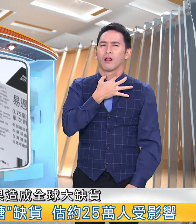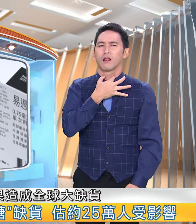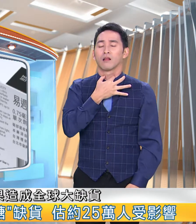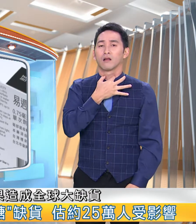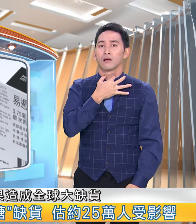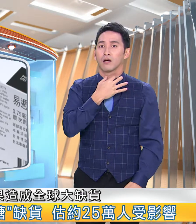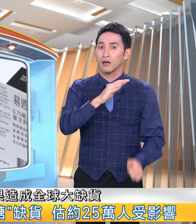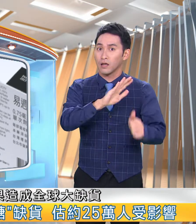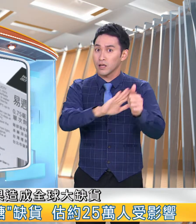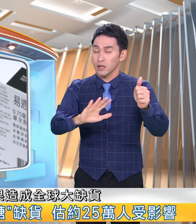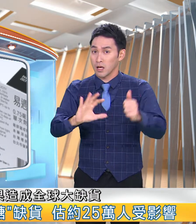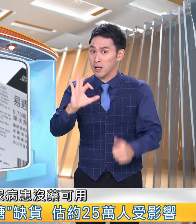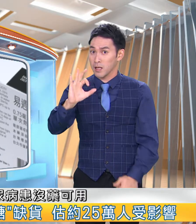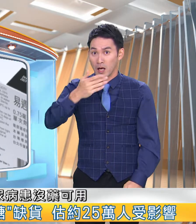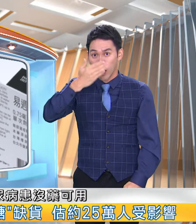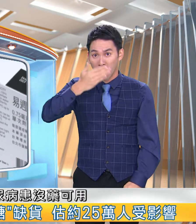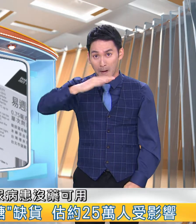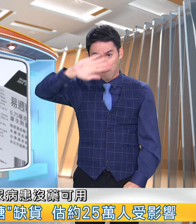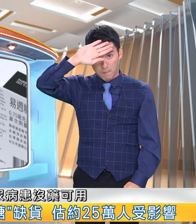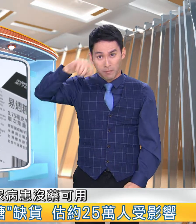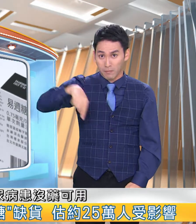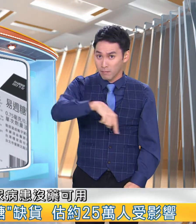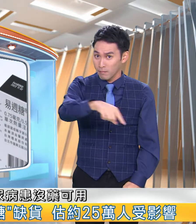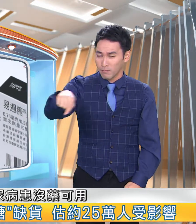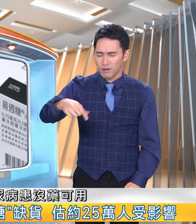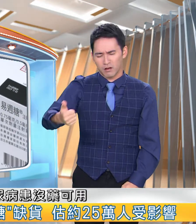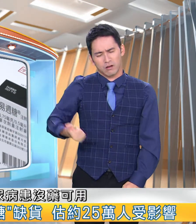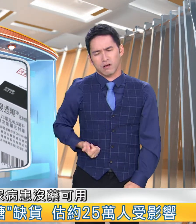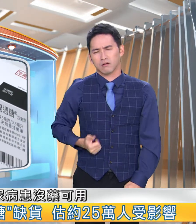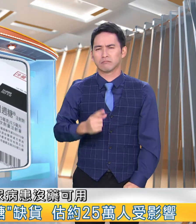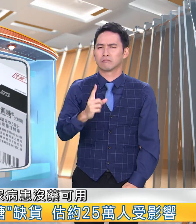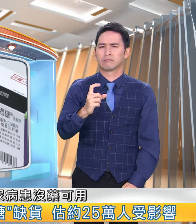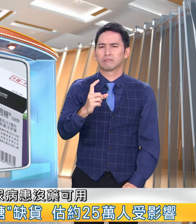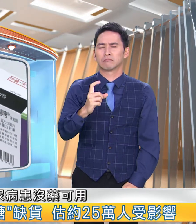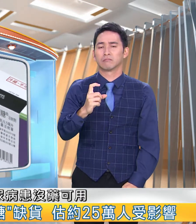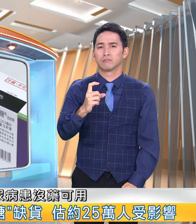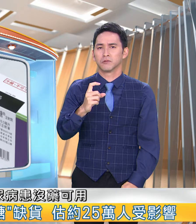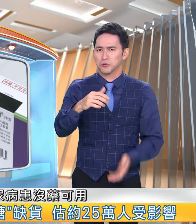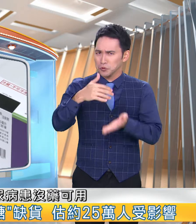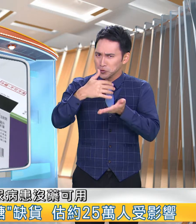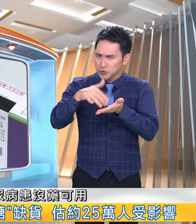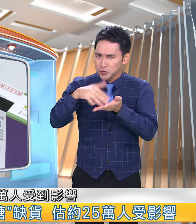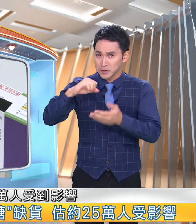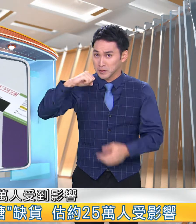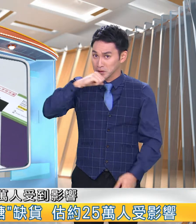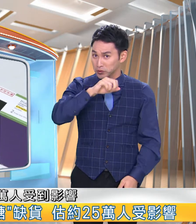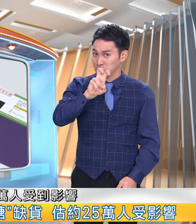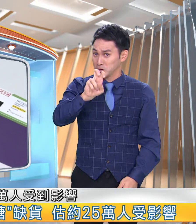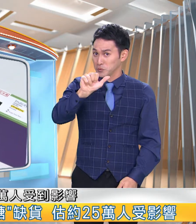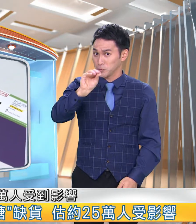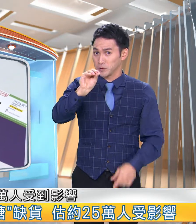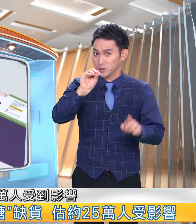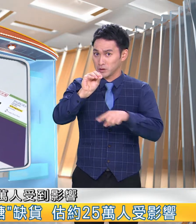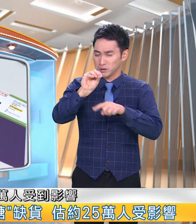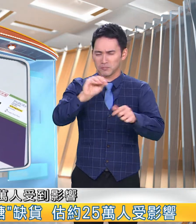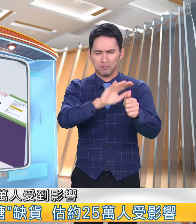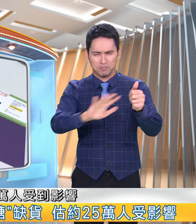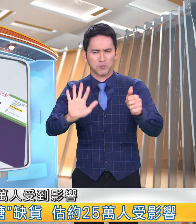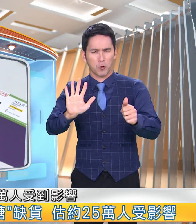货，导致真正的糖尿病患没药可用，国内大约有250,000人